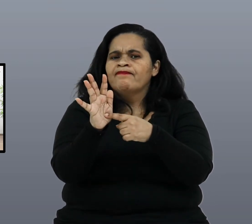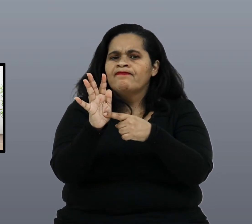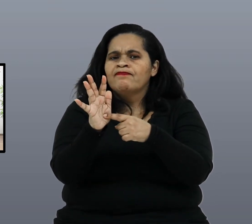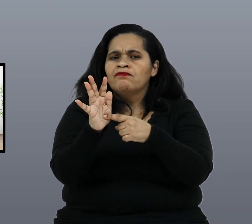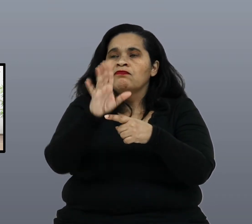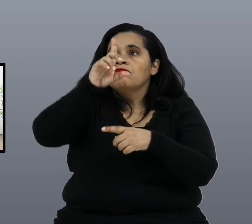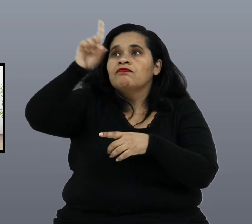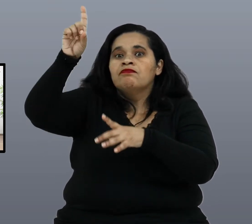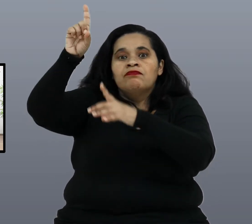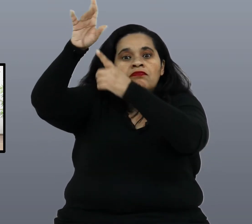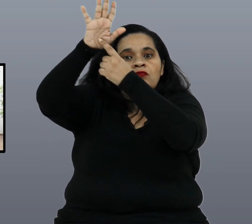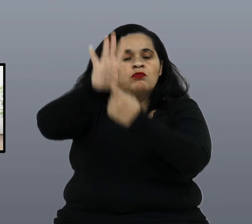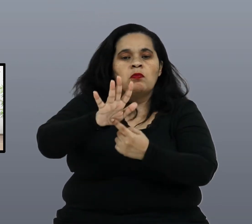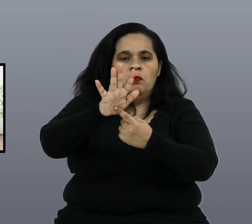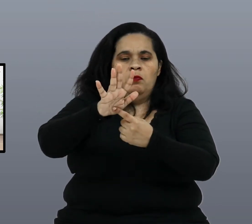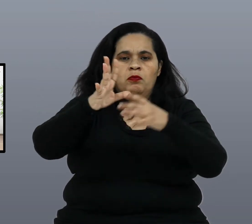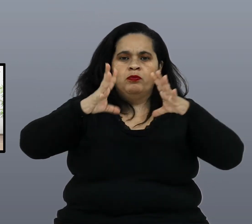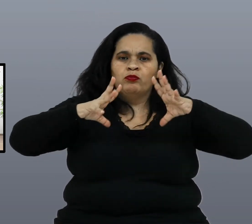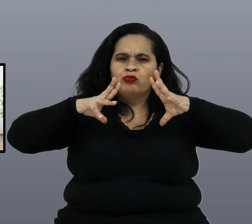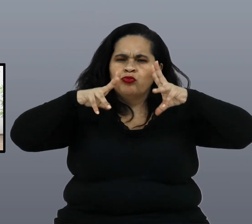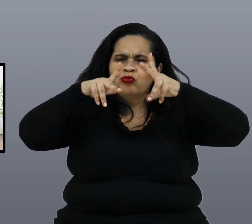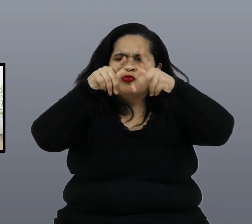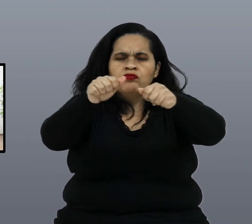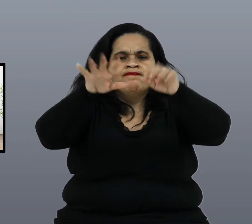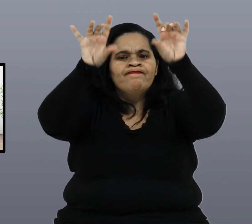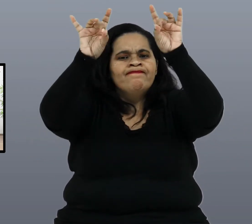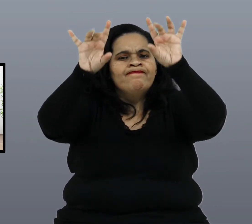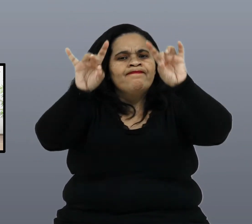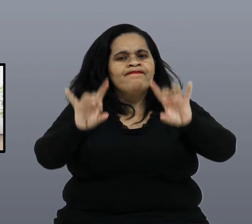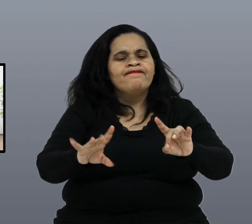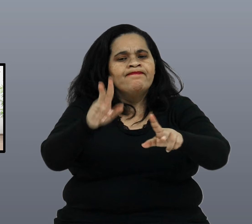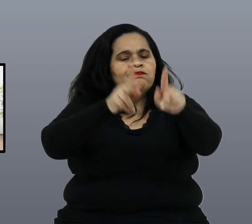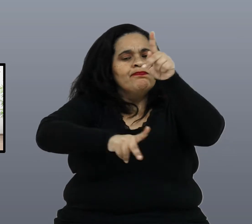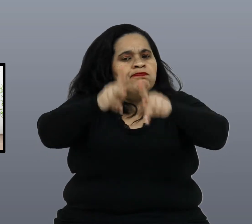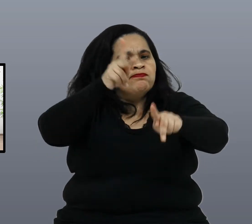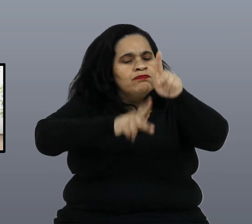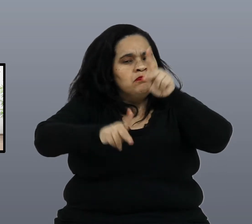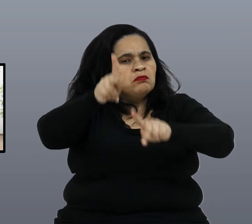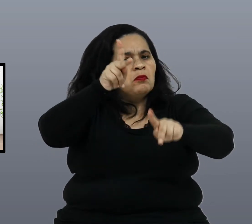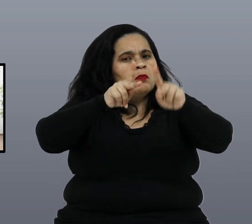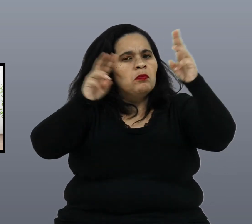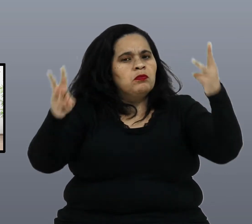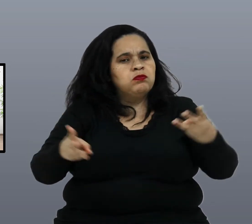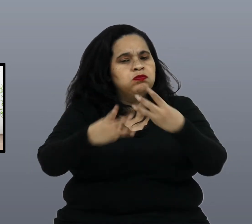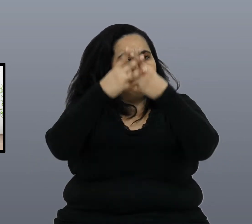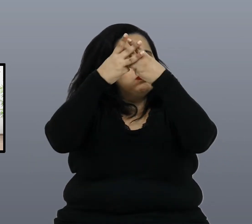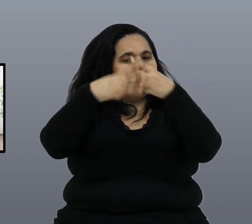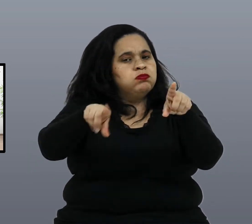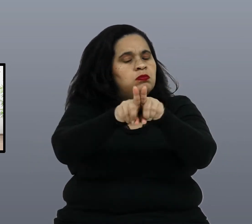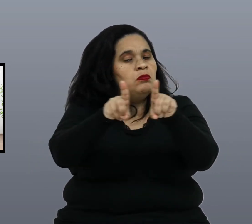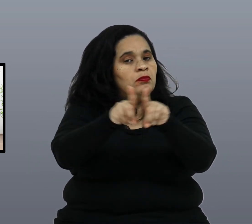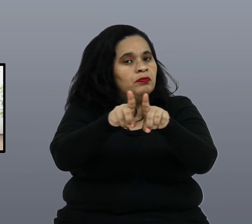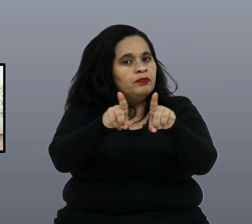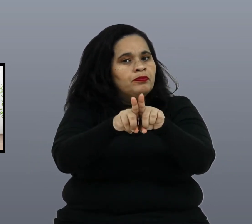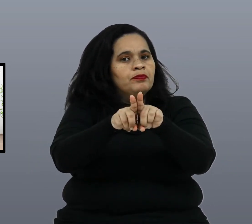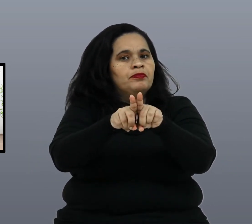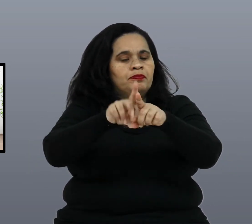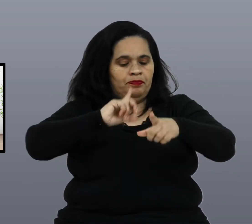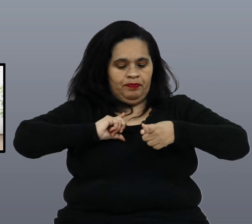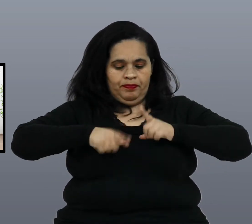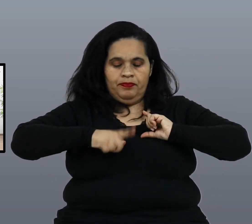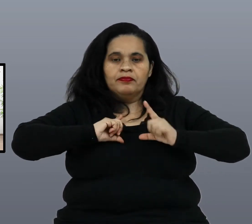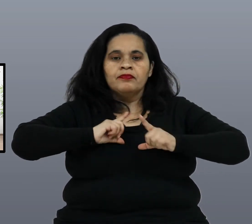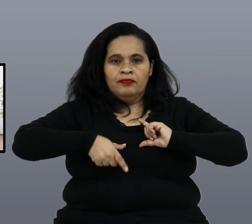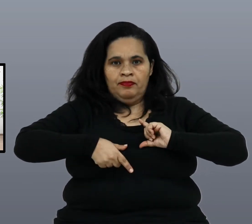Deus mostrando, especialmente para o povo judeu, para o povo Israel, quais vão ser os